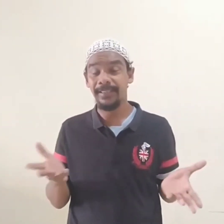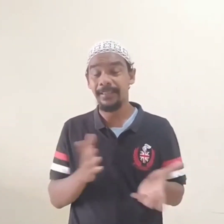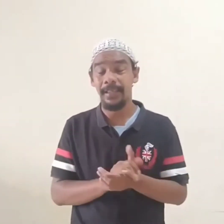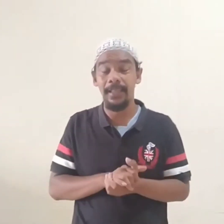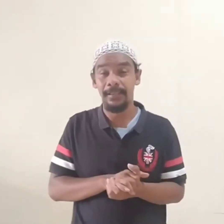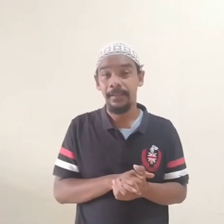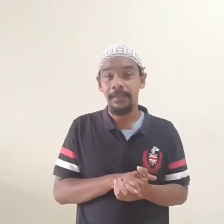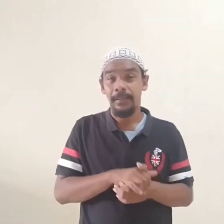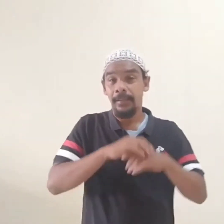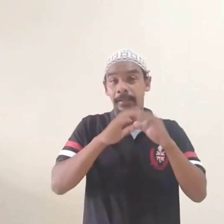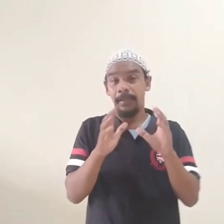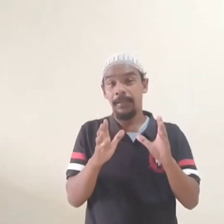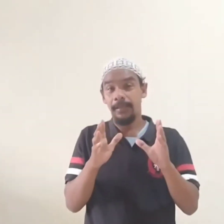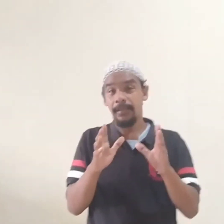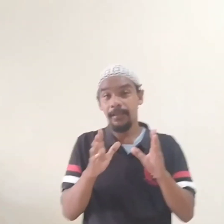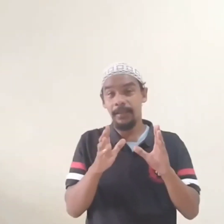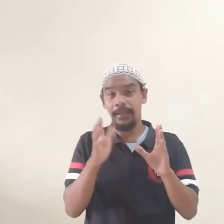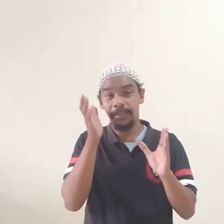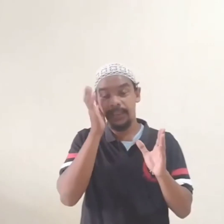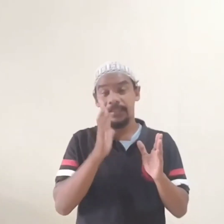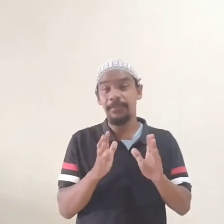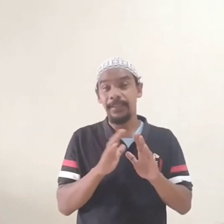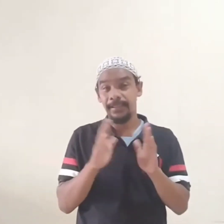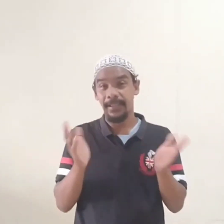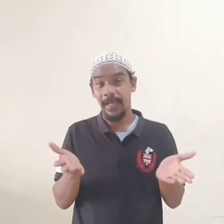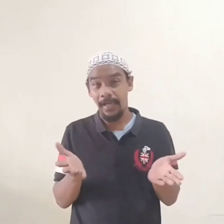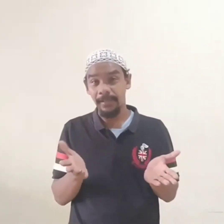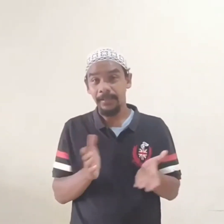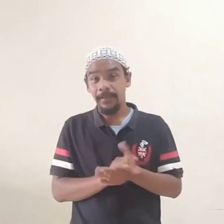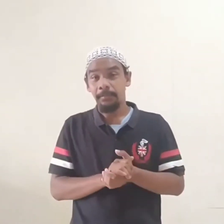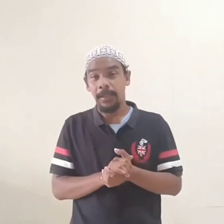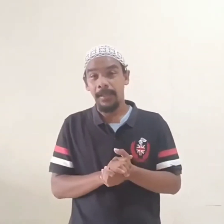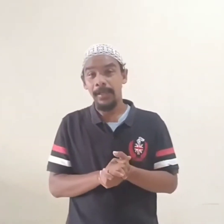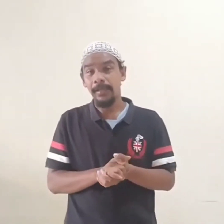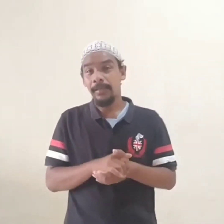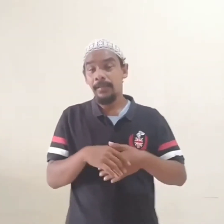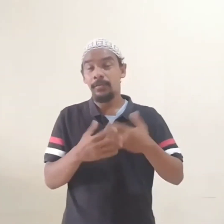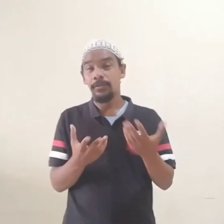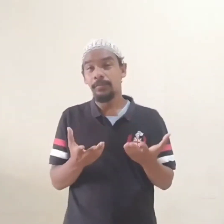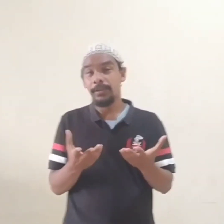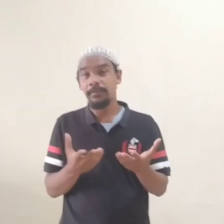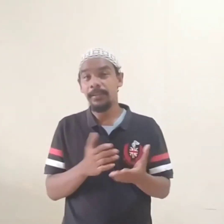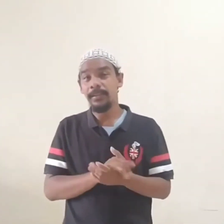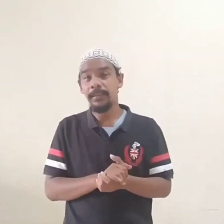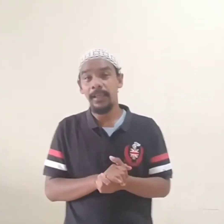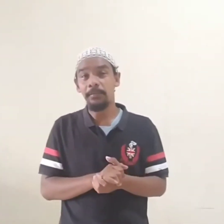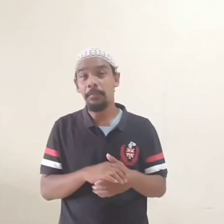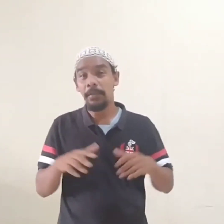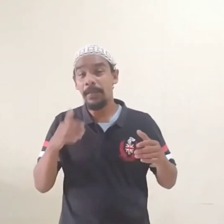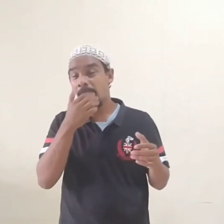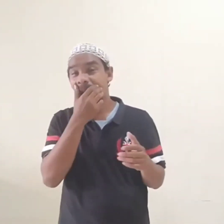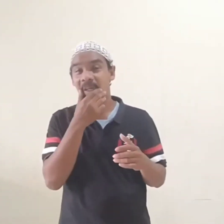penjelasan terkait kegiatan aktivitas renang, maka untuk teman-teman nanti ada beberapa hal yang